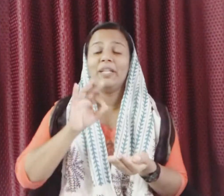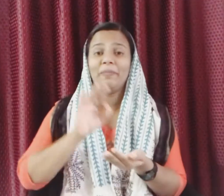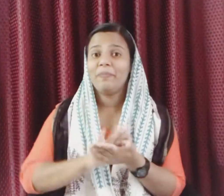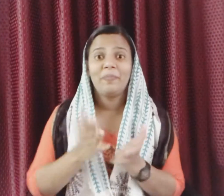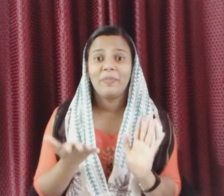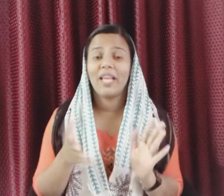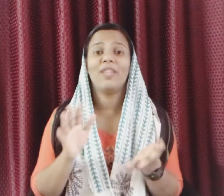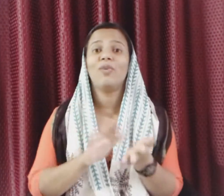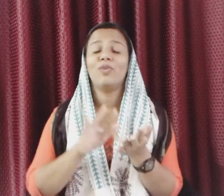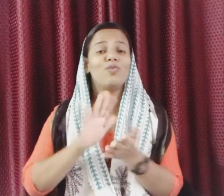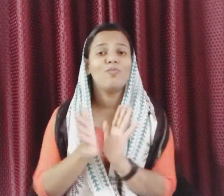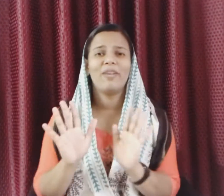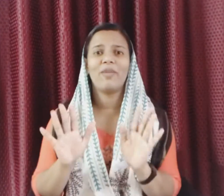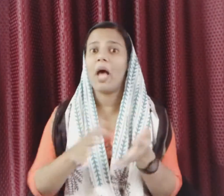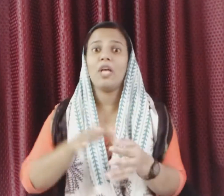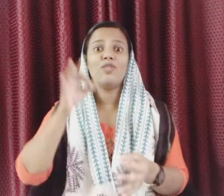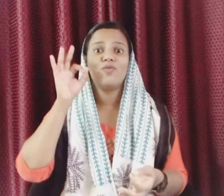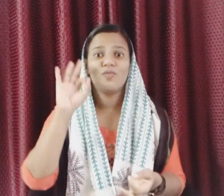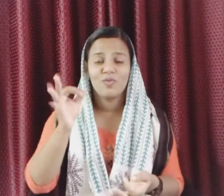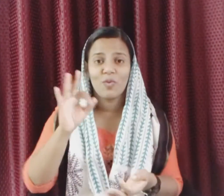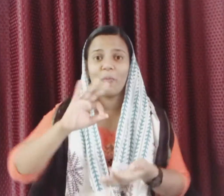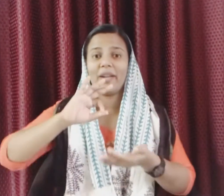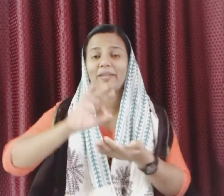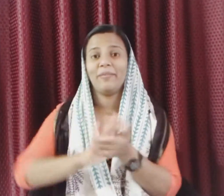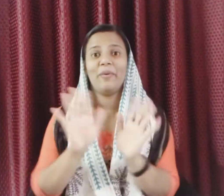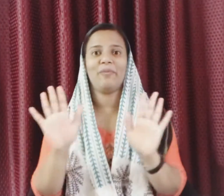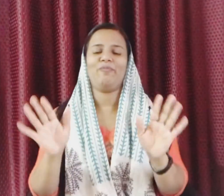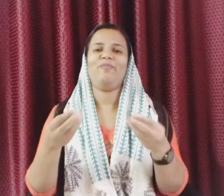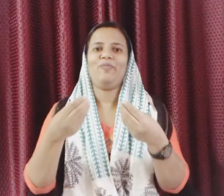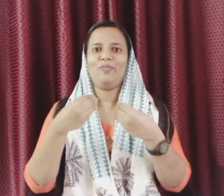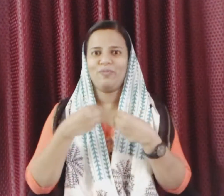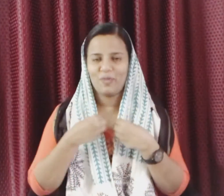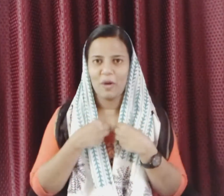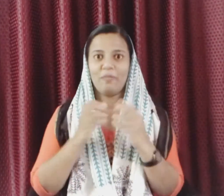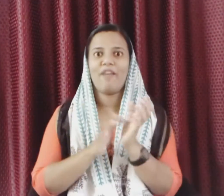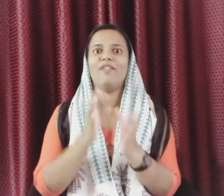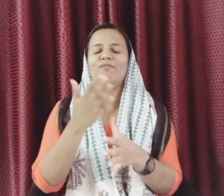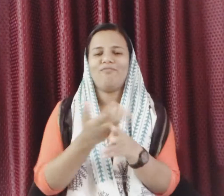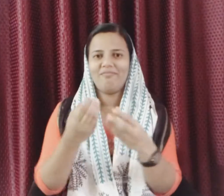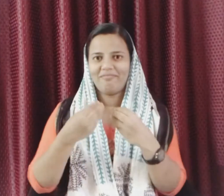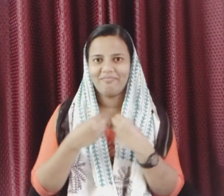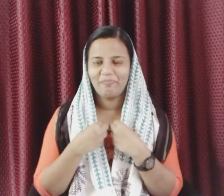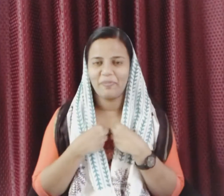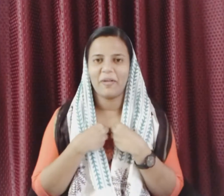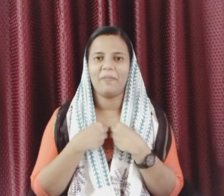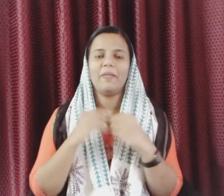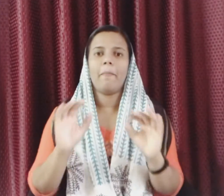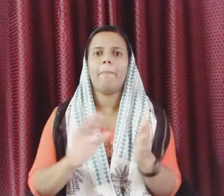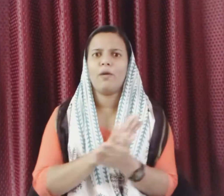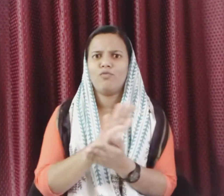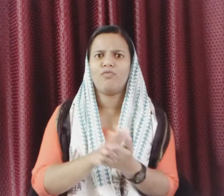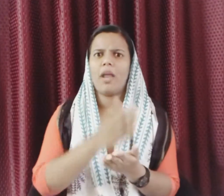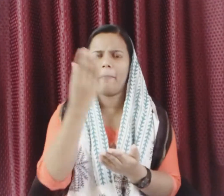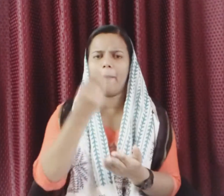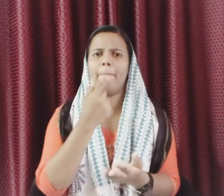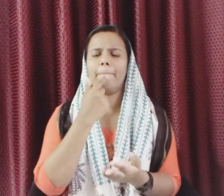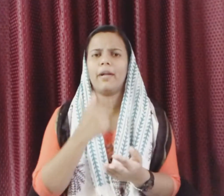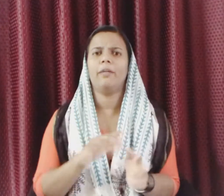നാച്ചുറൽ പ്രൊവിഷനുകൾ, സൂപ്പർ നാച്ചുറൽ ഇൻക്രീസുകൾ, ഹല്ലേലൂയ, നമ്മുടെയൊക്കെ ജീവിതത്തിൽ നമുക്ക് കാണുവാൻ കഴിയും. അതുകൊണ്ട് പരിശുദ്ധന്മാരോട് പറഞ്ഞു, പരിശുദ്ധന്മാവ്